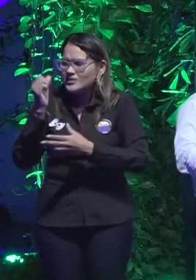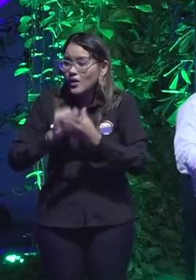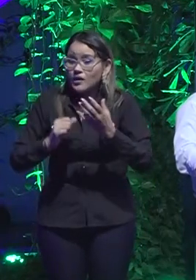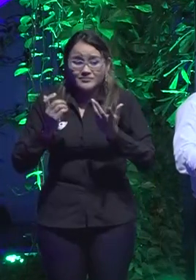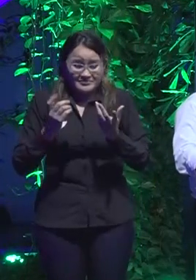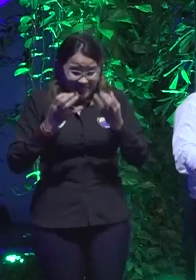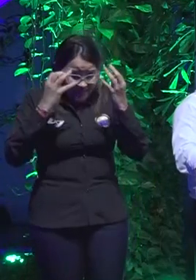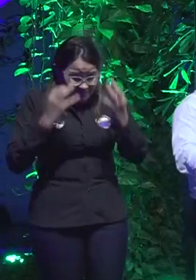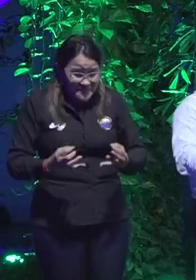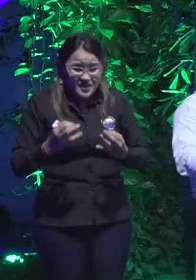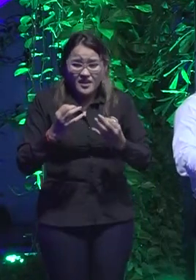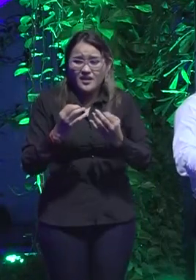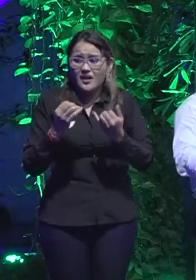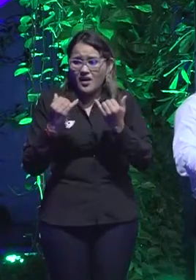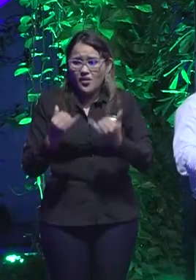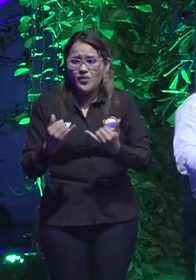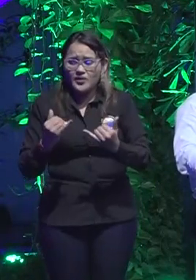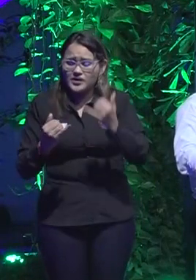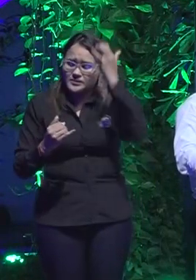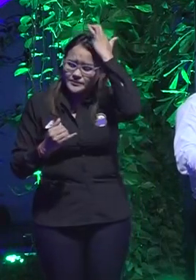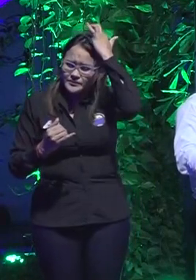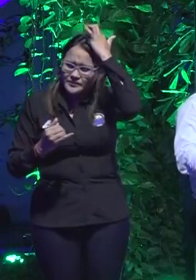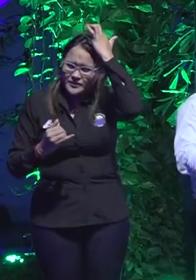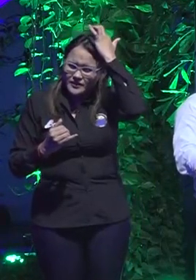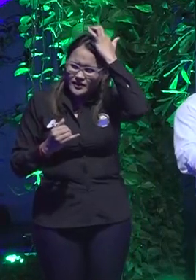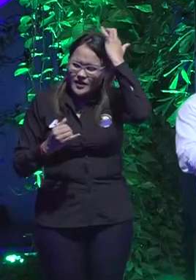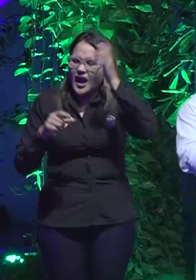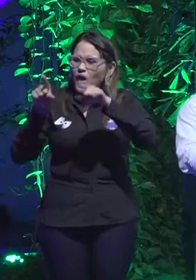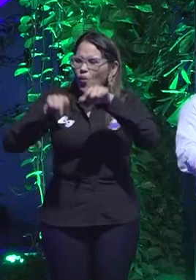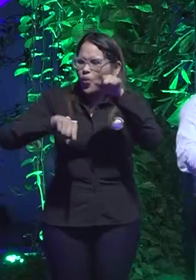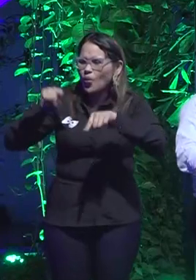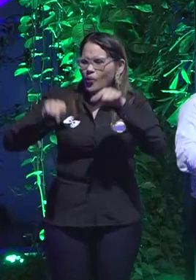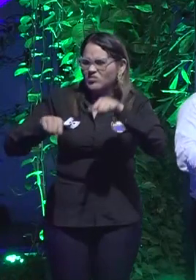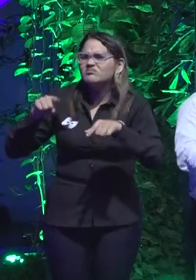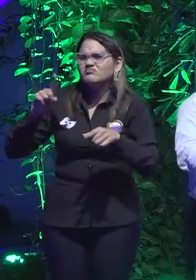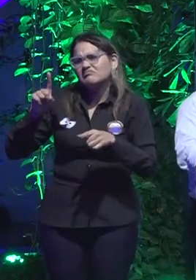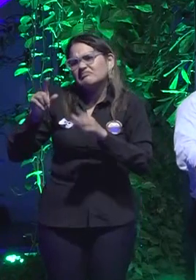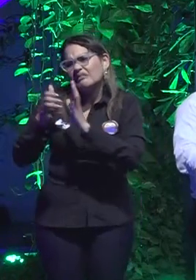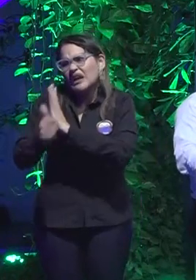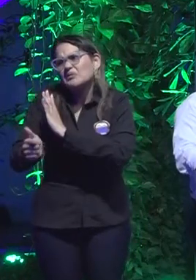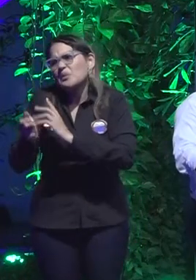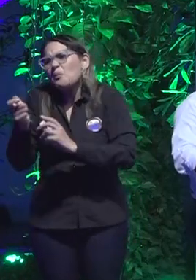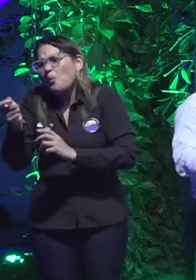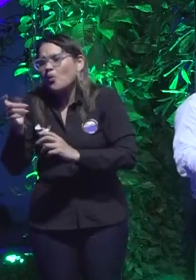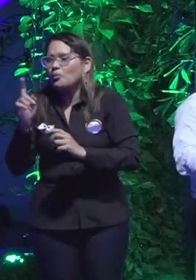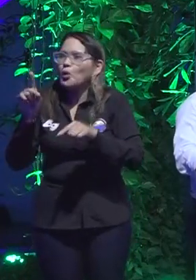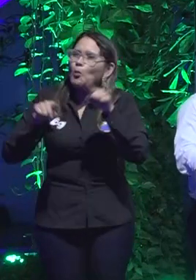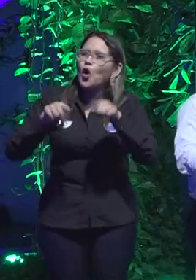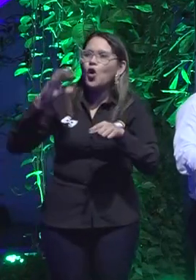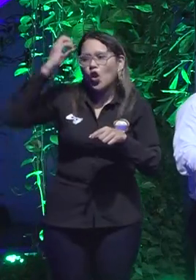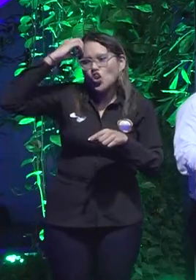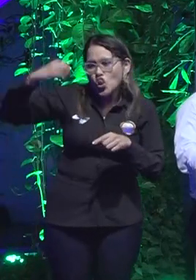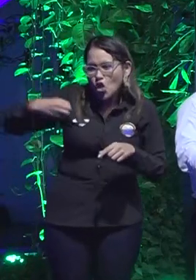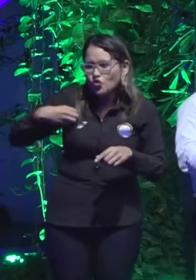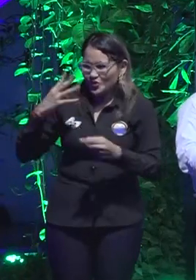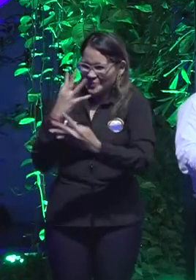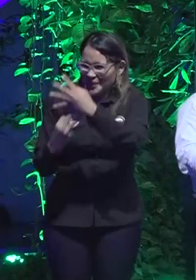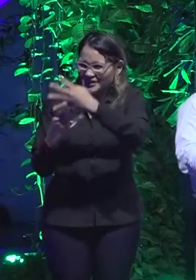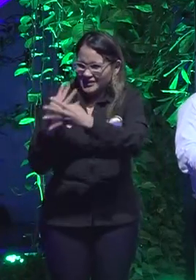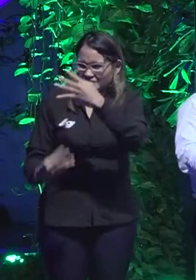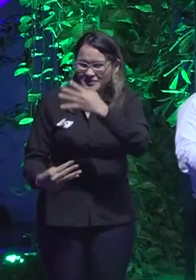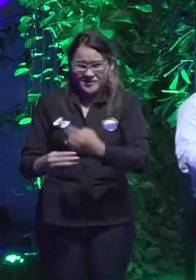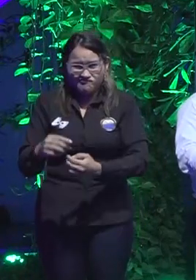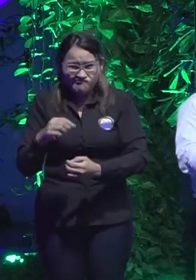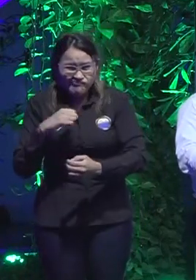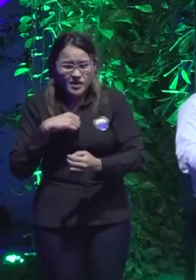Keynes, creo que ni Keynes tuvo nunca un promedio de 4.50 en 10 semestres. Creo que un matemático como Newton o Leibniz no tuvo 4.50 de